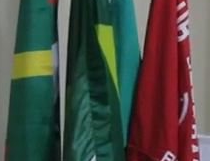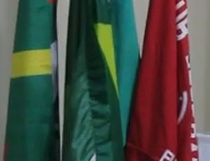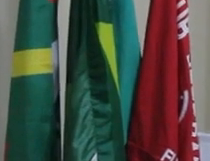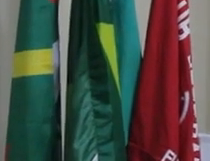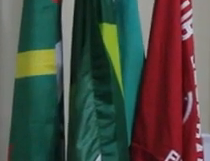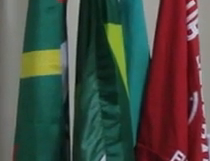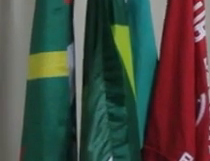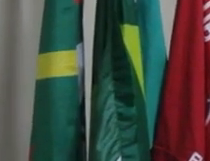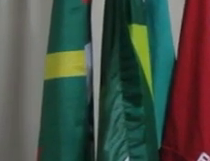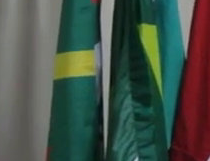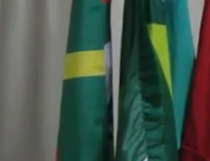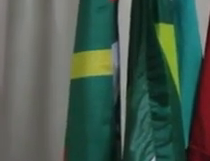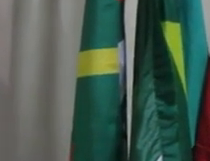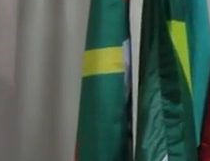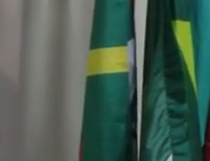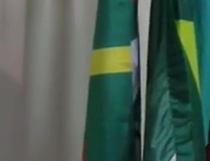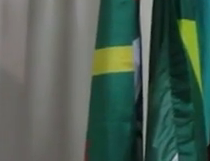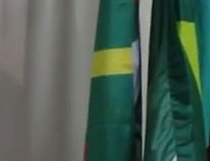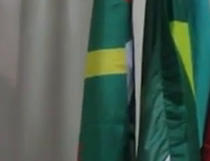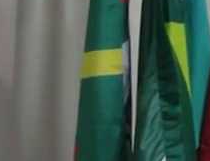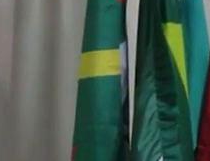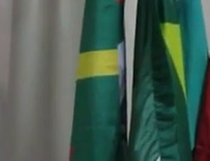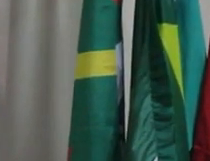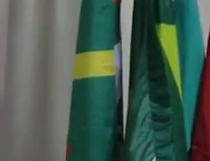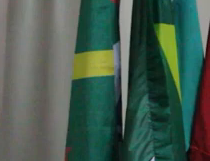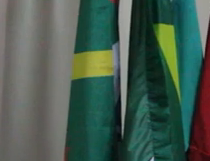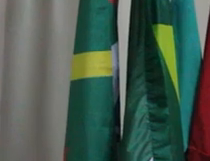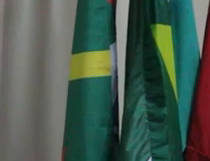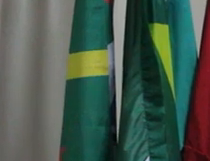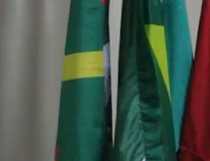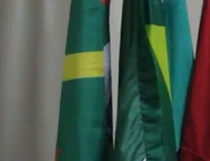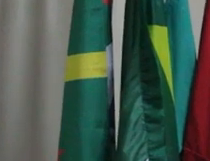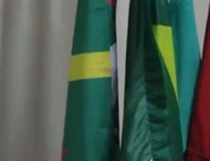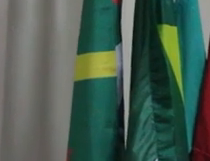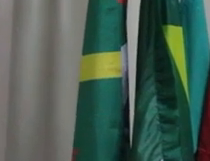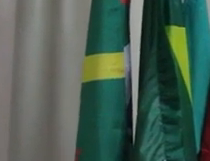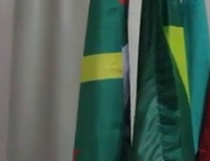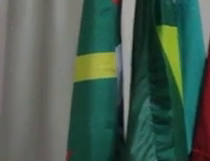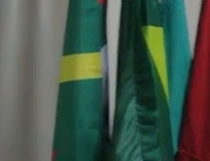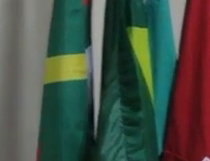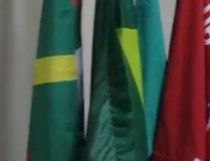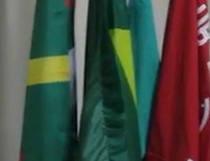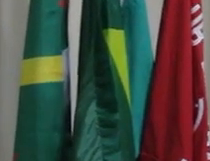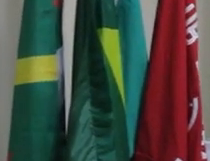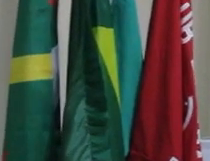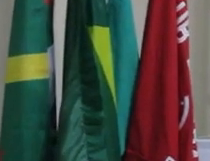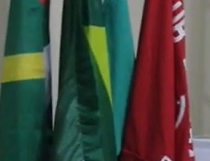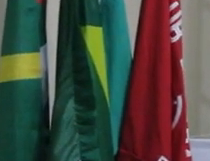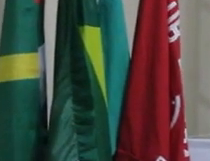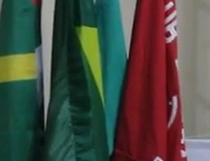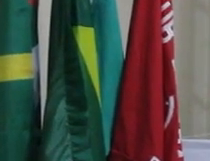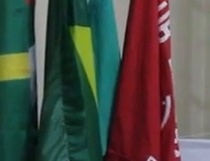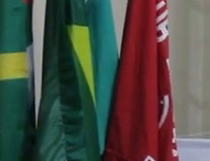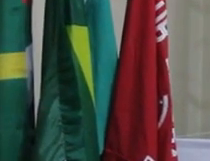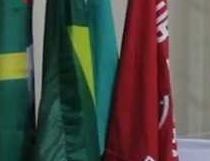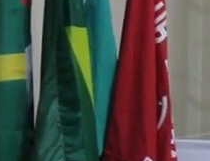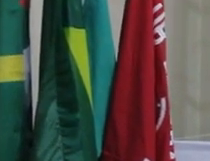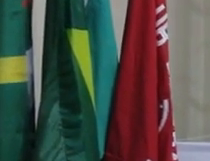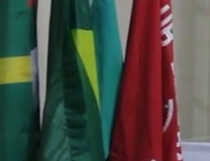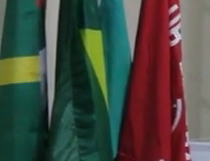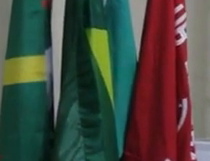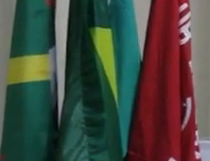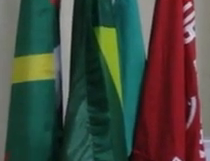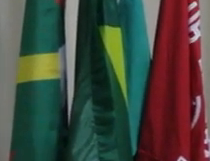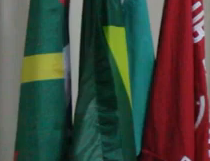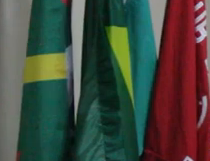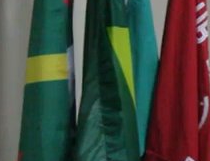nova, é 26 anos de restaurante, né, a casa do Barreado. Então é um trem que já viu muita reunião como essa, que já ouviu muita coisa, já